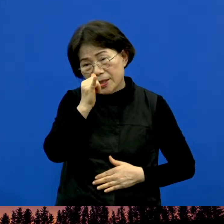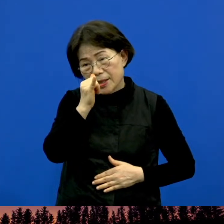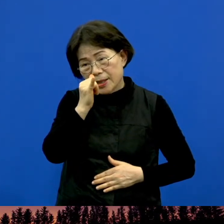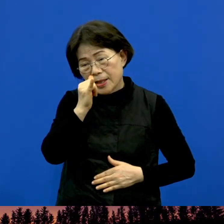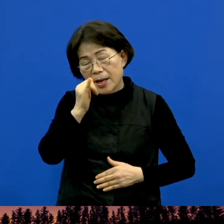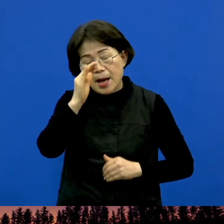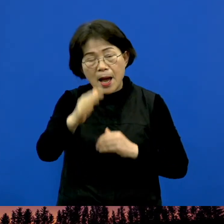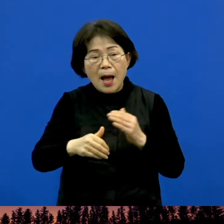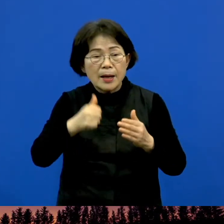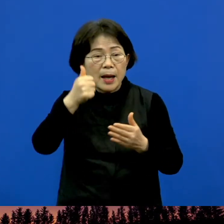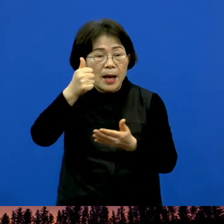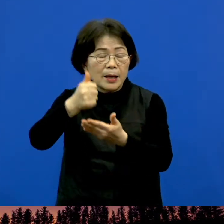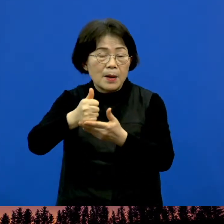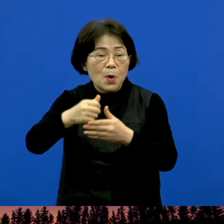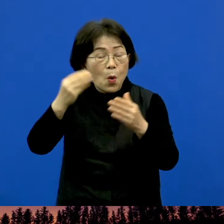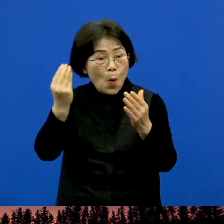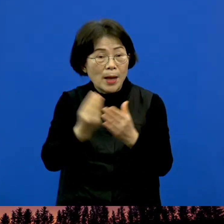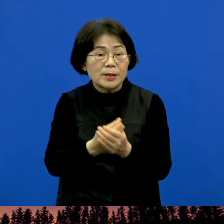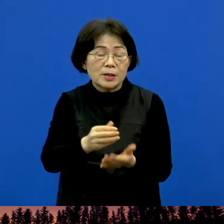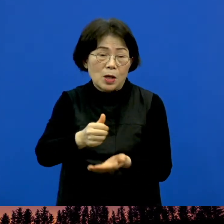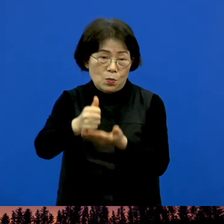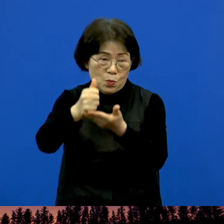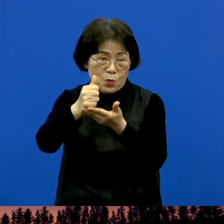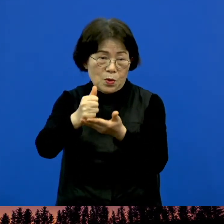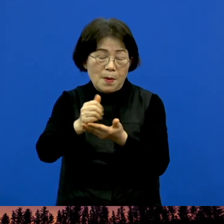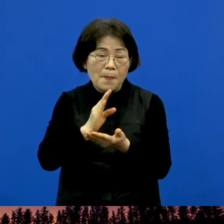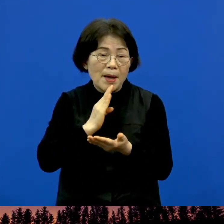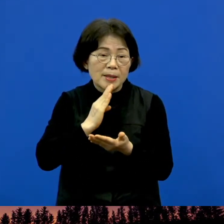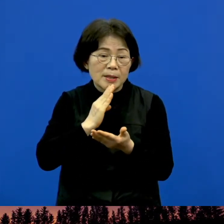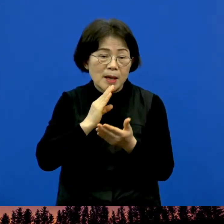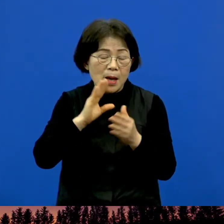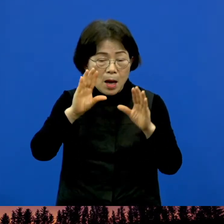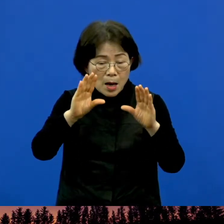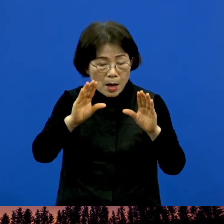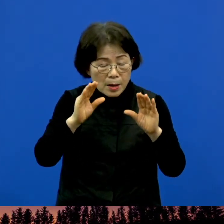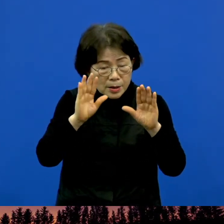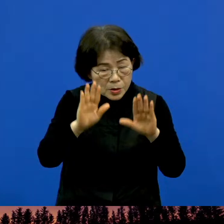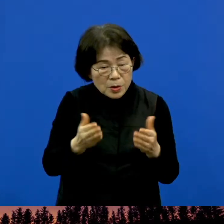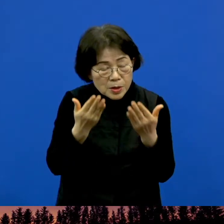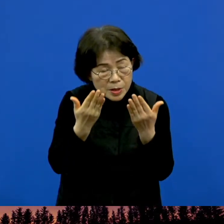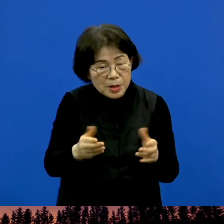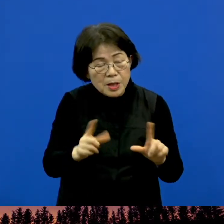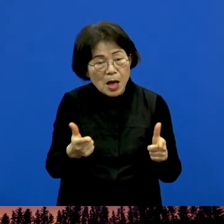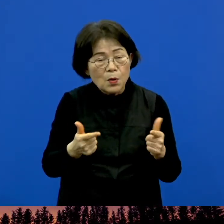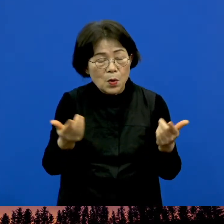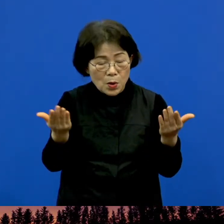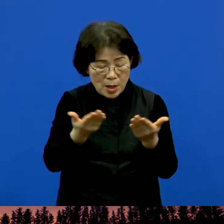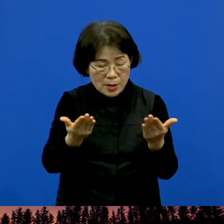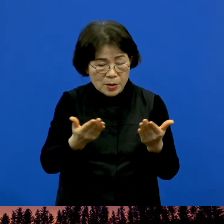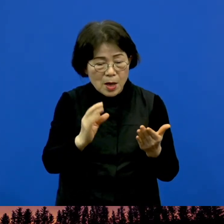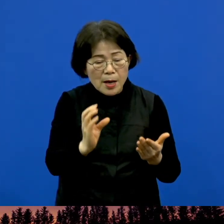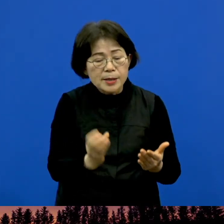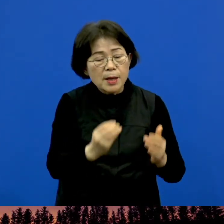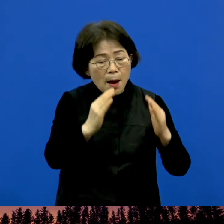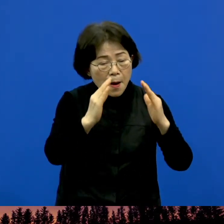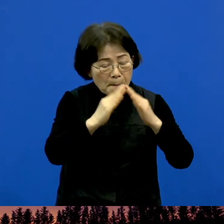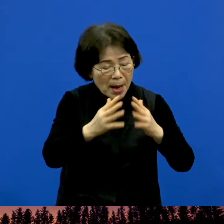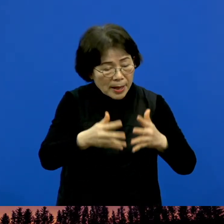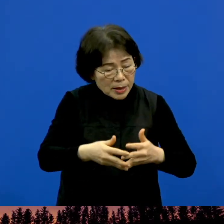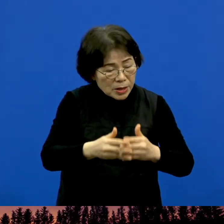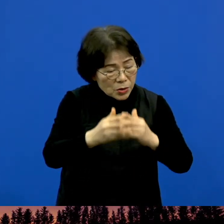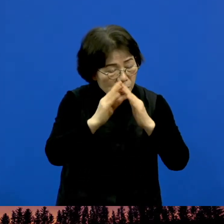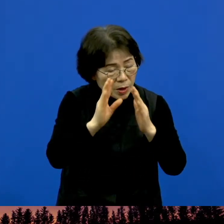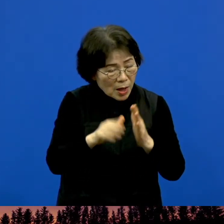여러분, 하나님은 완전하신 분이십니다. 그리고 쉬지 않고 일을 하시는 분입니다. 작은 성막 하나